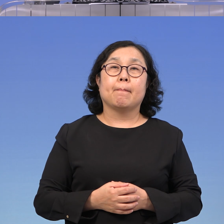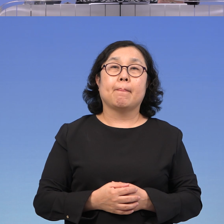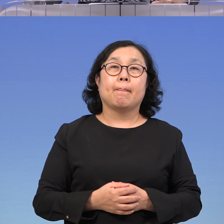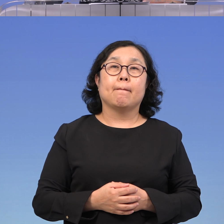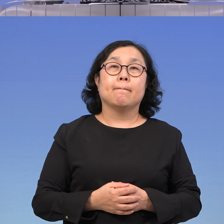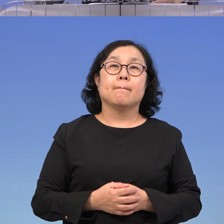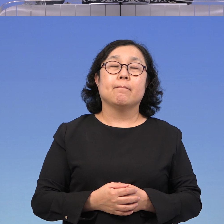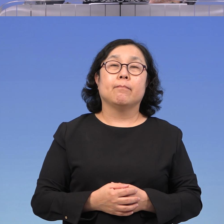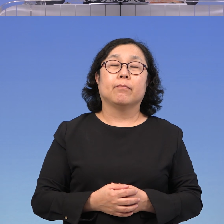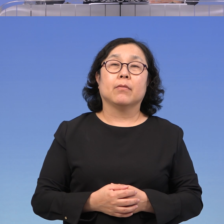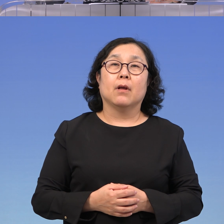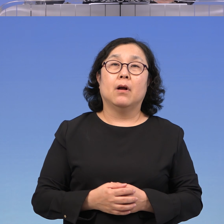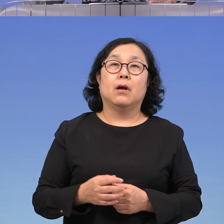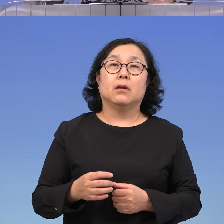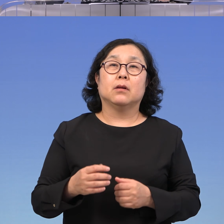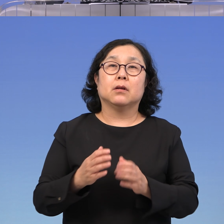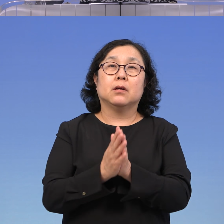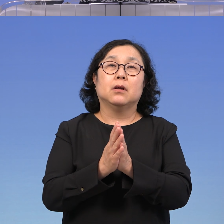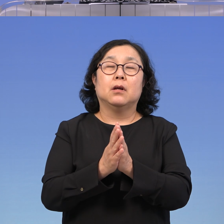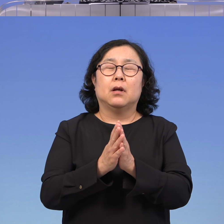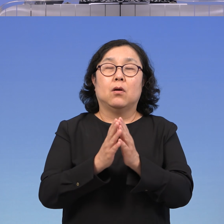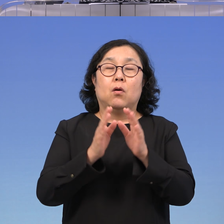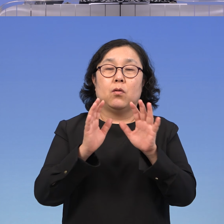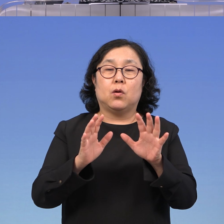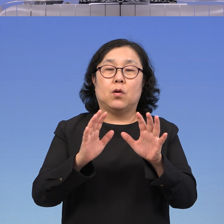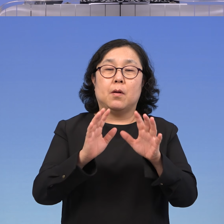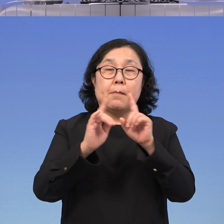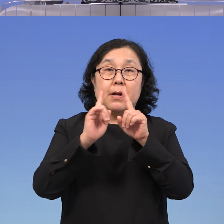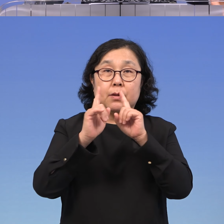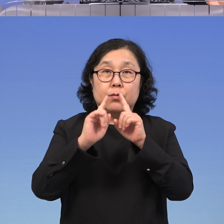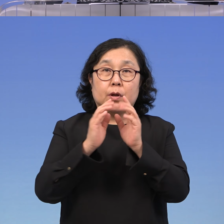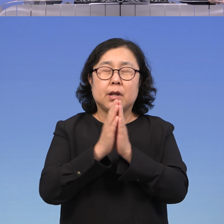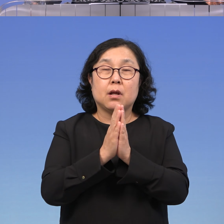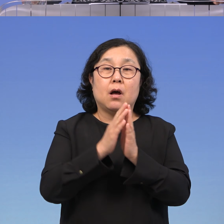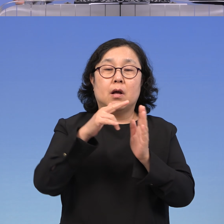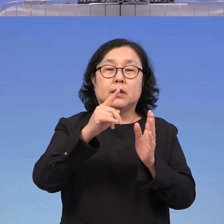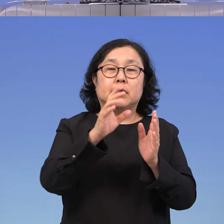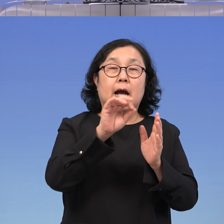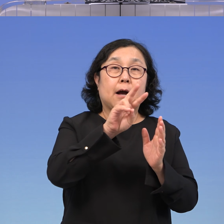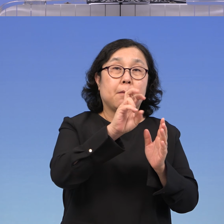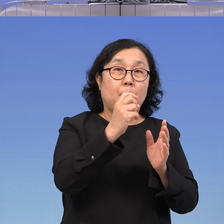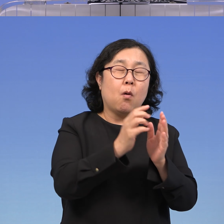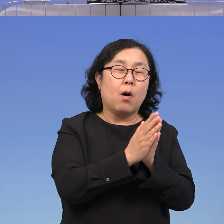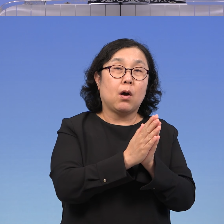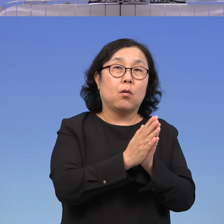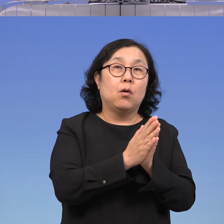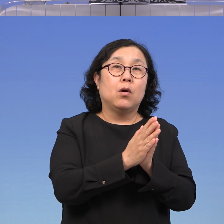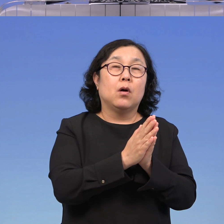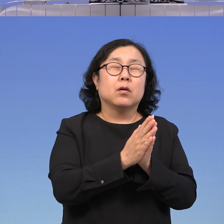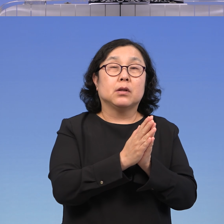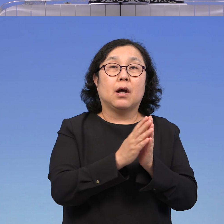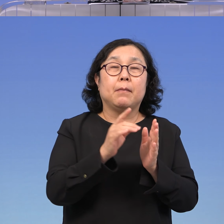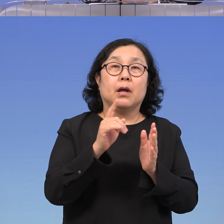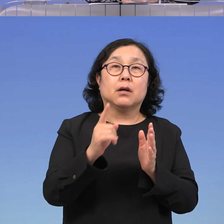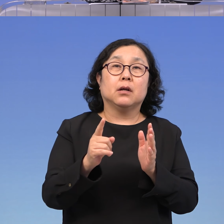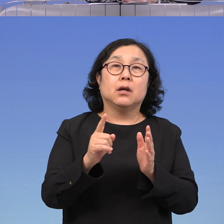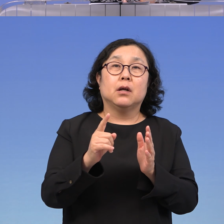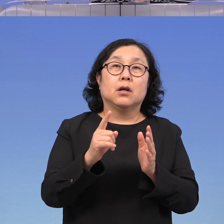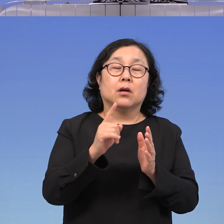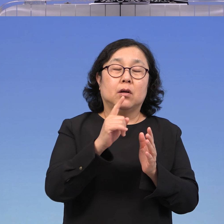사천은 이 본문에서 열병으로 누워 있는 베드로 장모 출 변 사람들 그리고 또 수많은 환자들을 예수님께